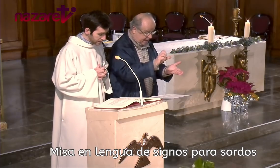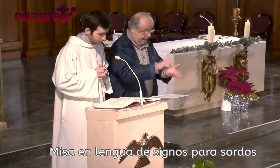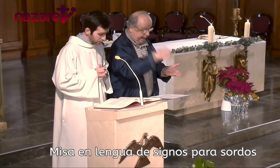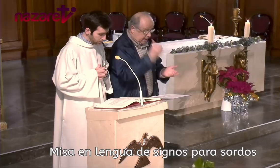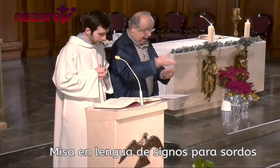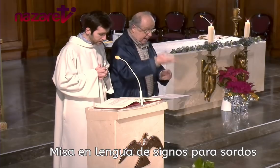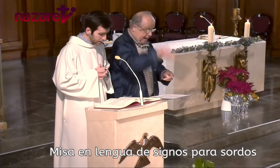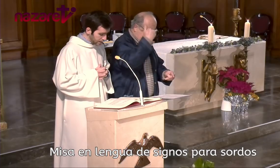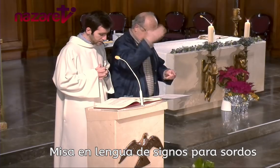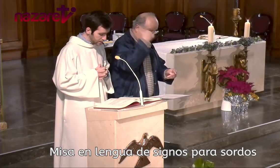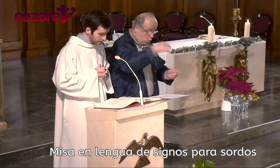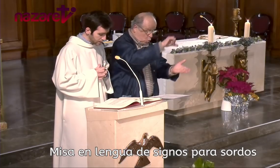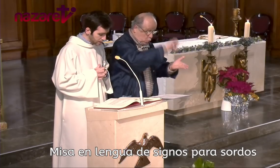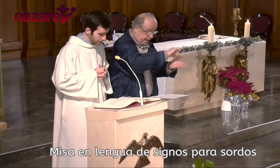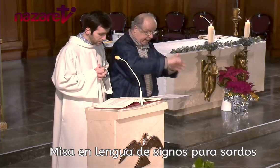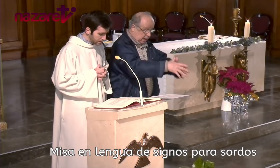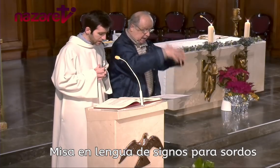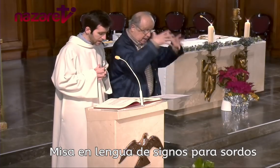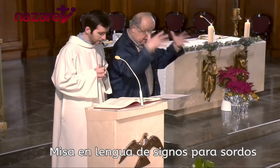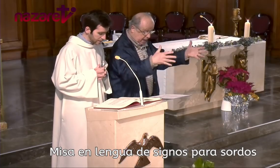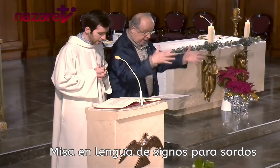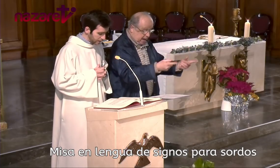dentro de 40 días, Nínive será arrasada.